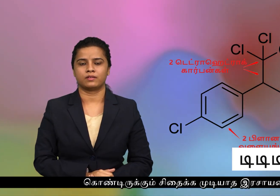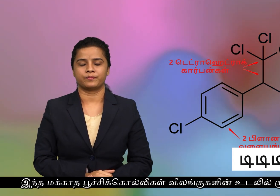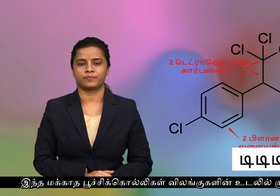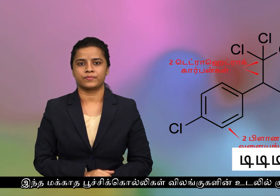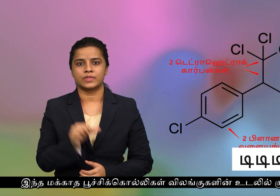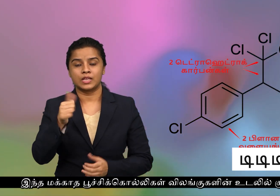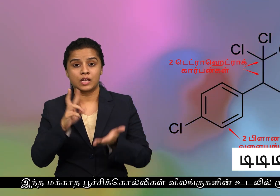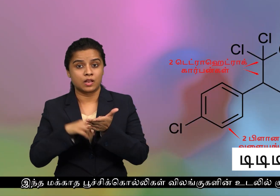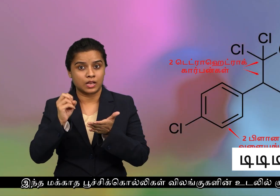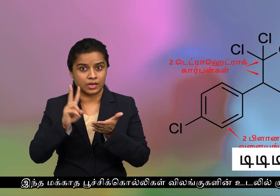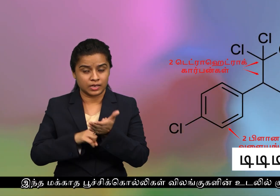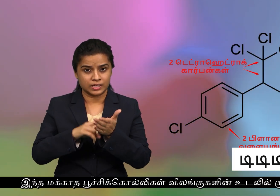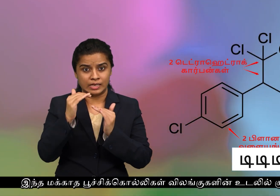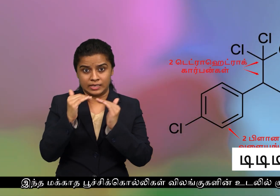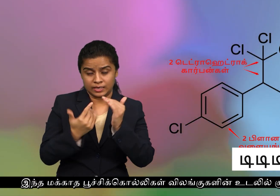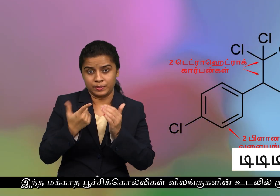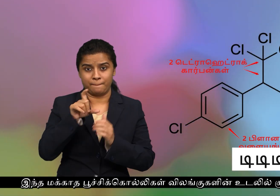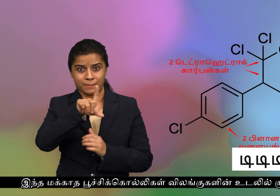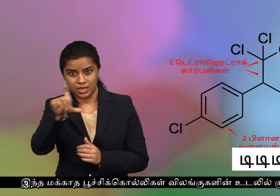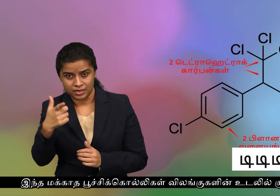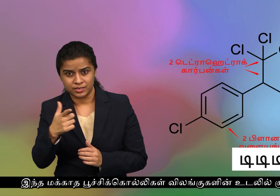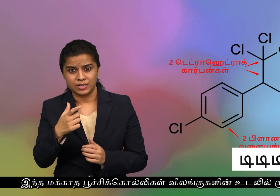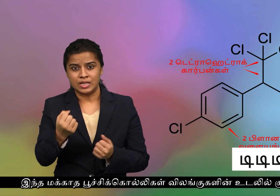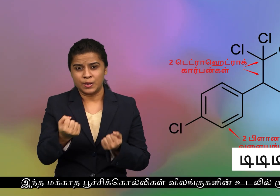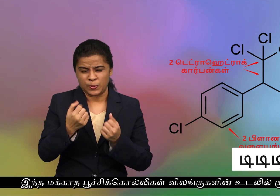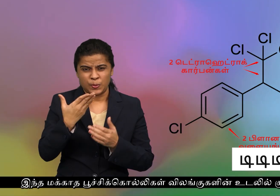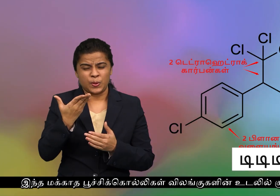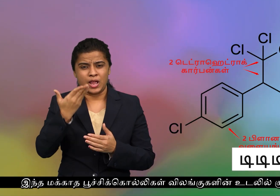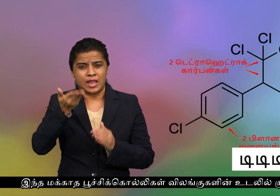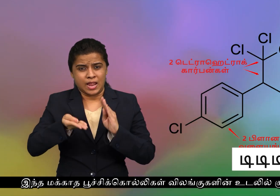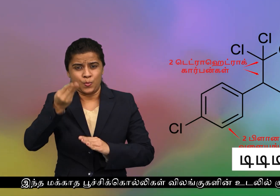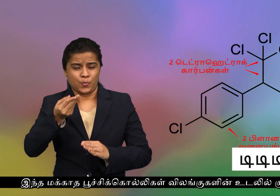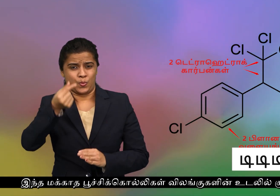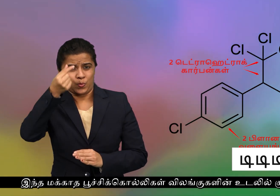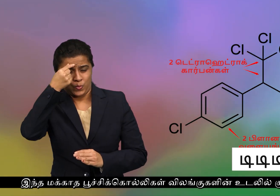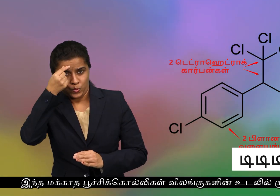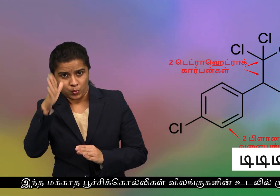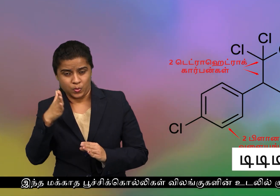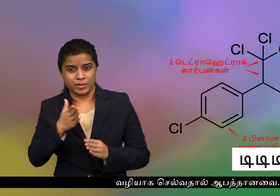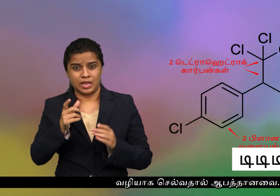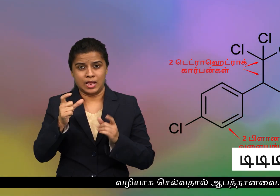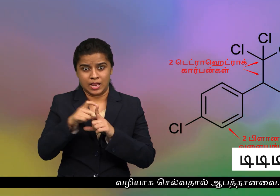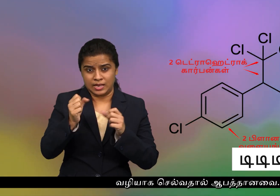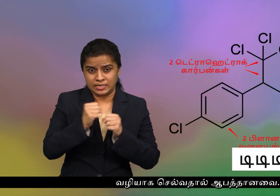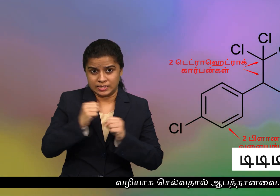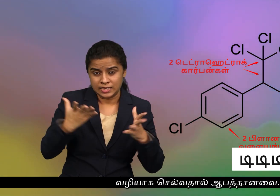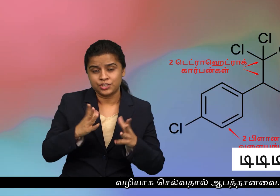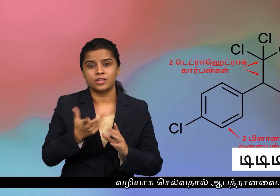இந்த மக்காத பூச்சிக்கொல்லிகள் விலங்குகளின் உடலில் குவிந்து உணவு வலை வழியாக செல்வதால்